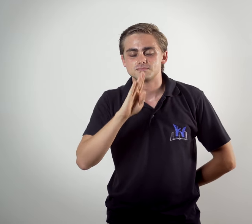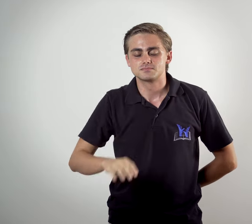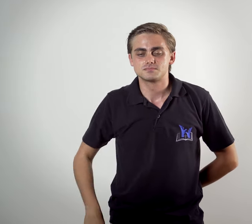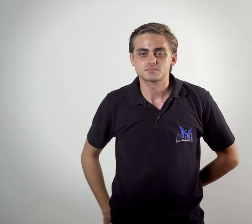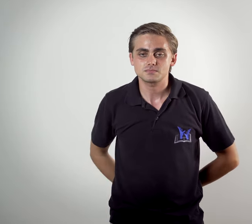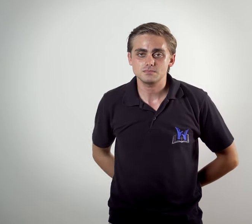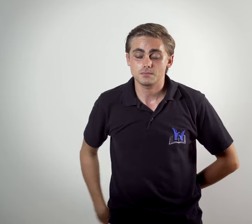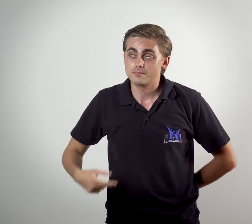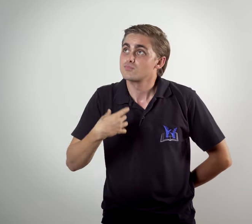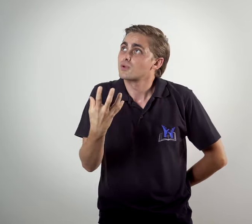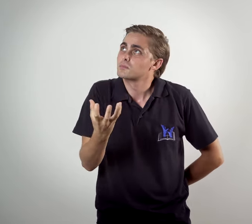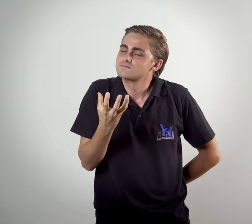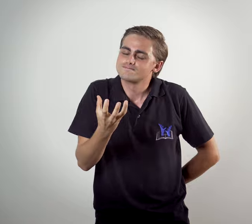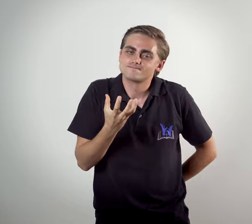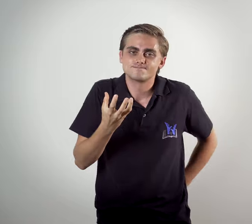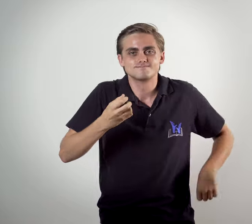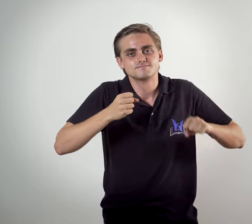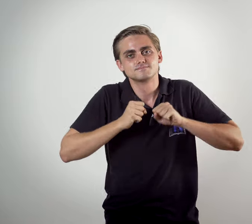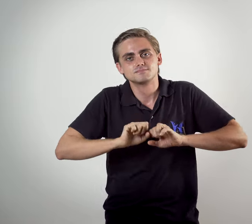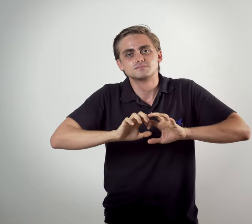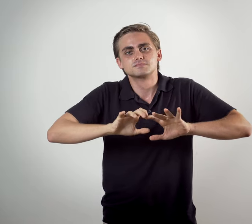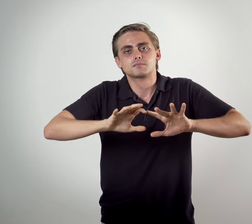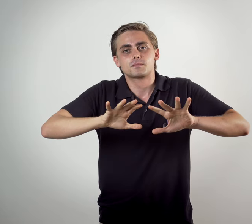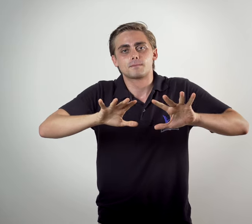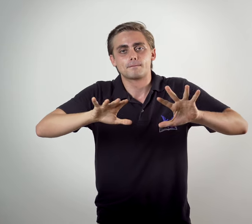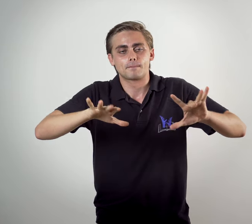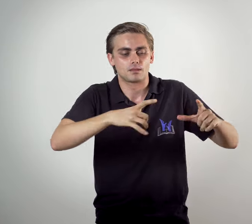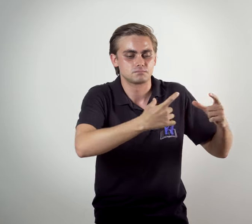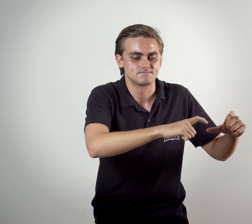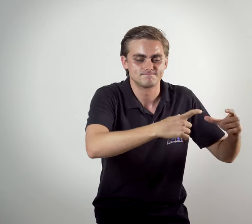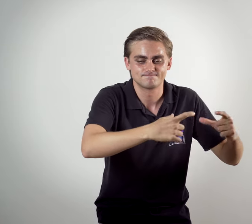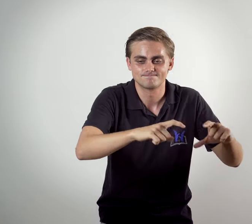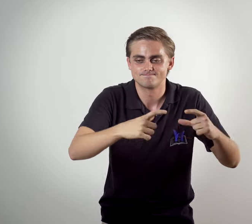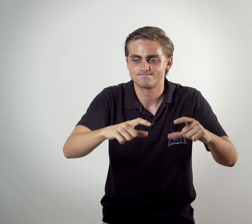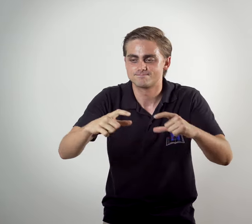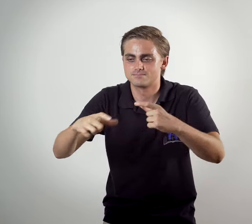amor. Eu quero brilhar por ti, brilhar onde quer que